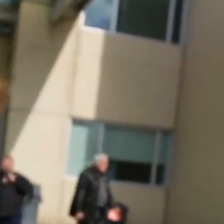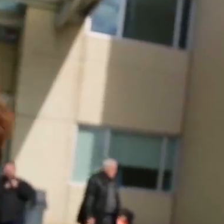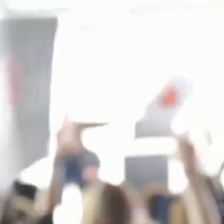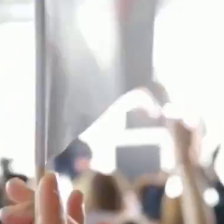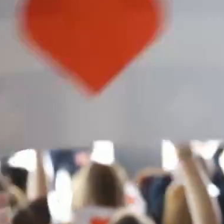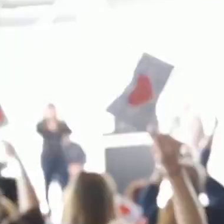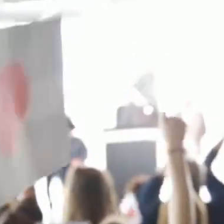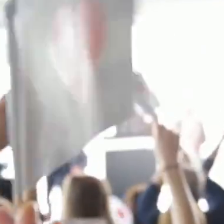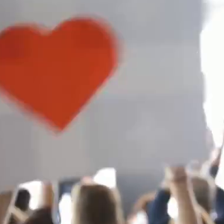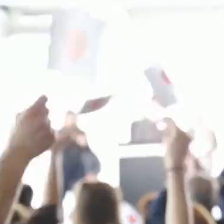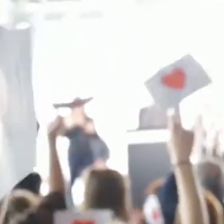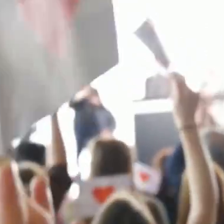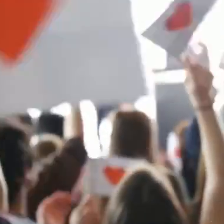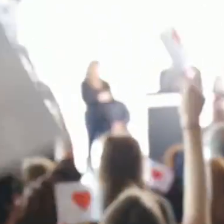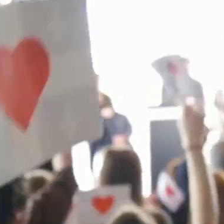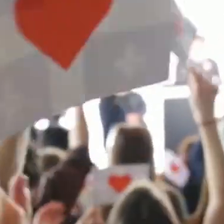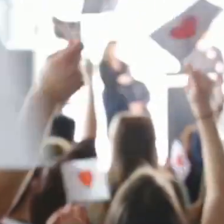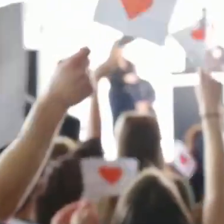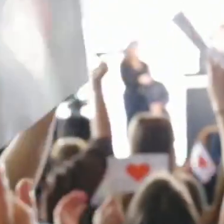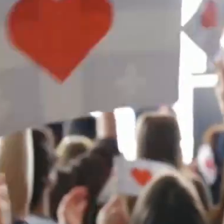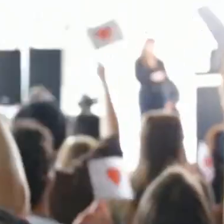aux urgences. Applaudissements